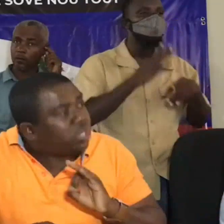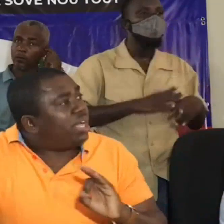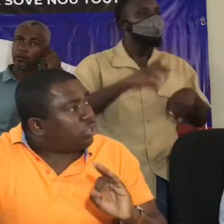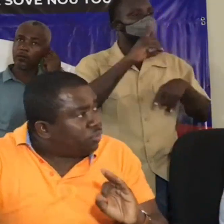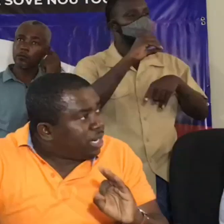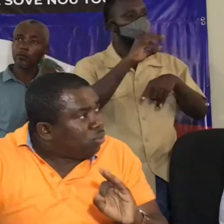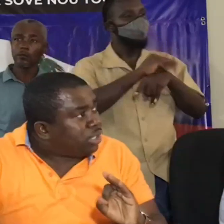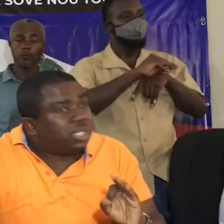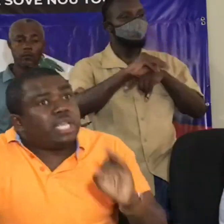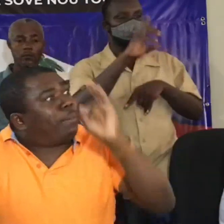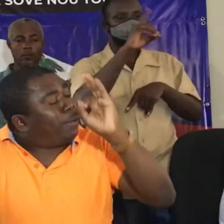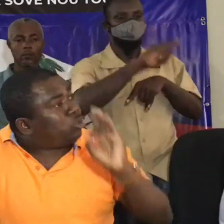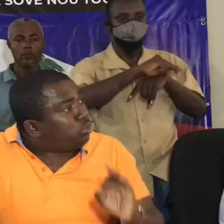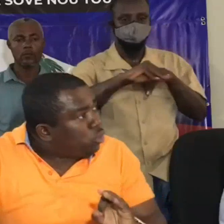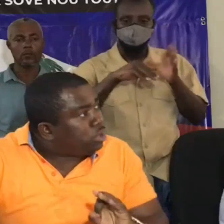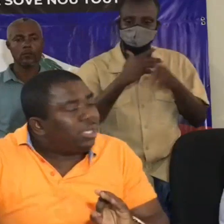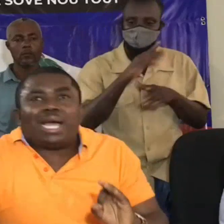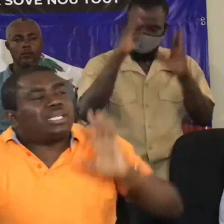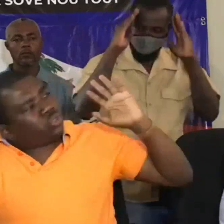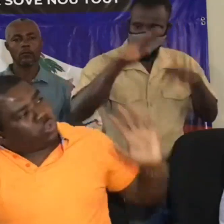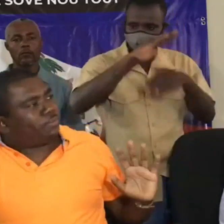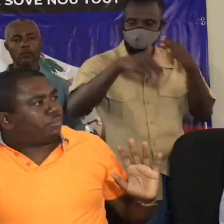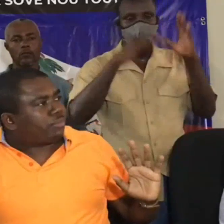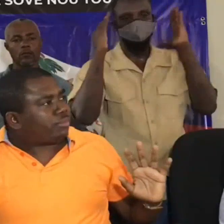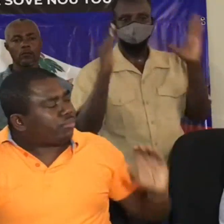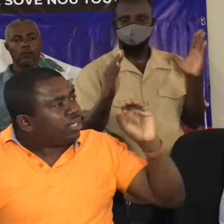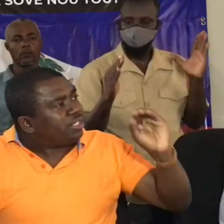négociation avec Jovenel Moïse. Et je rappelle tout le monde, attention.